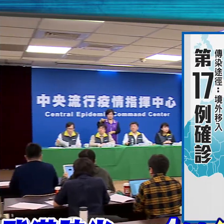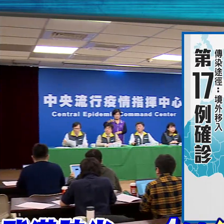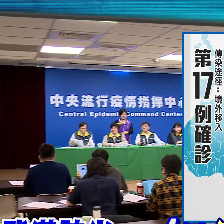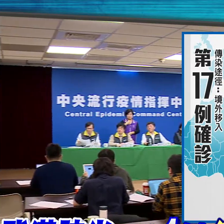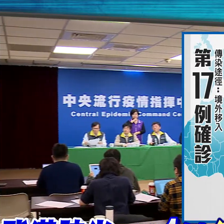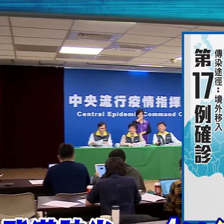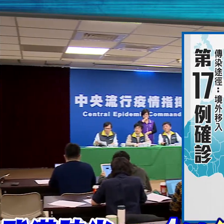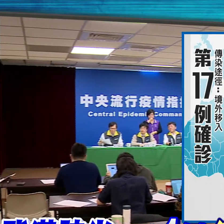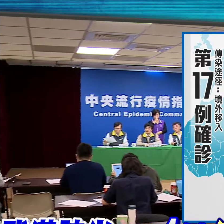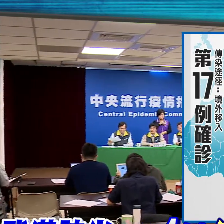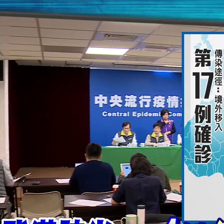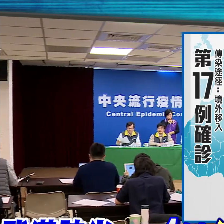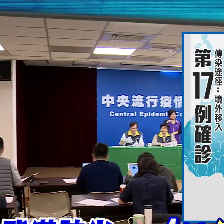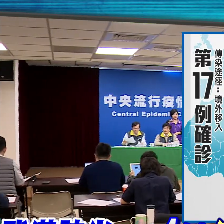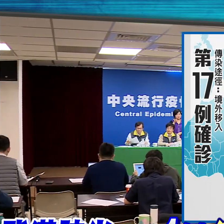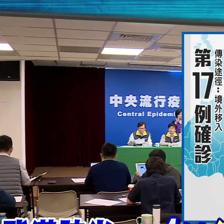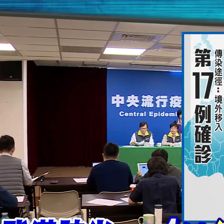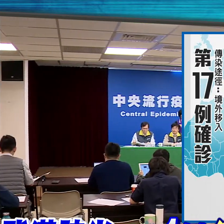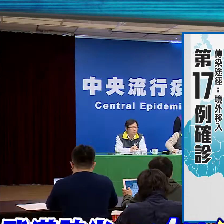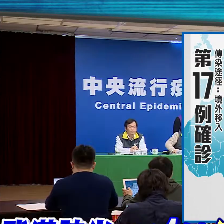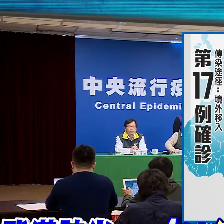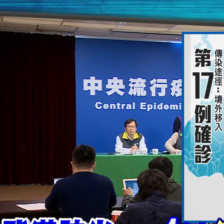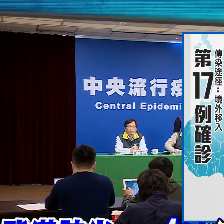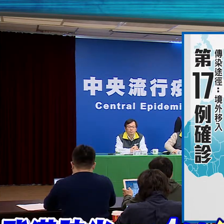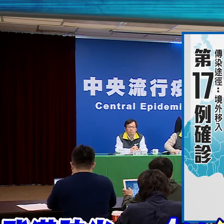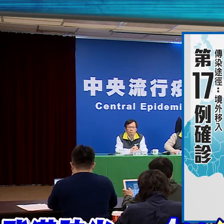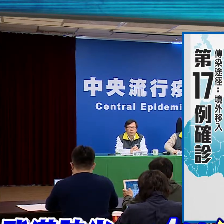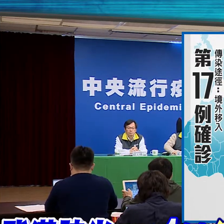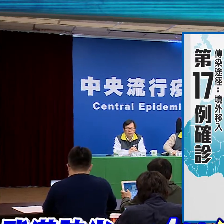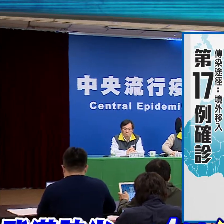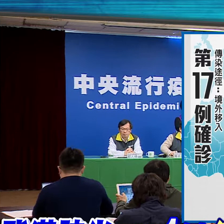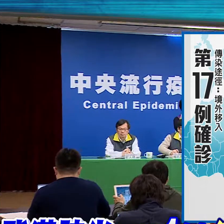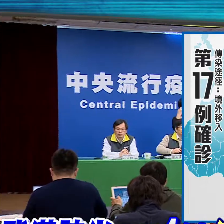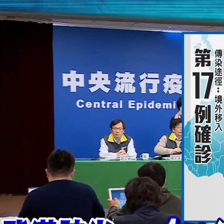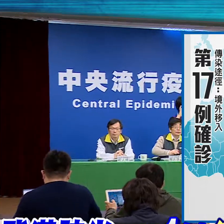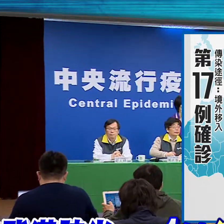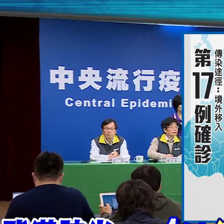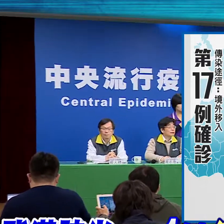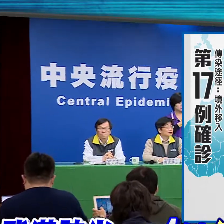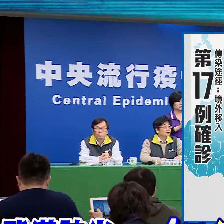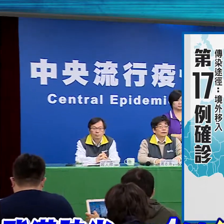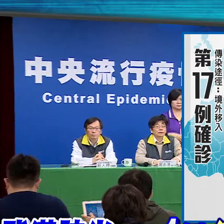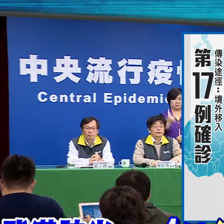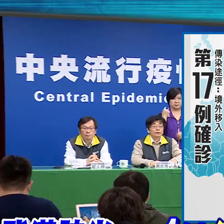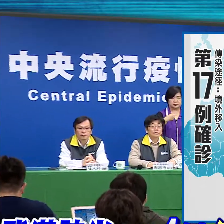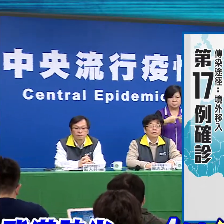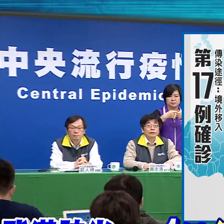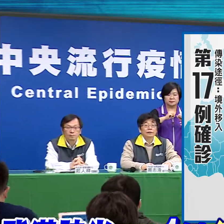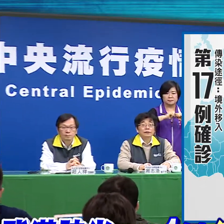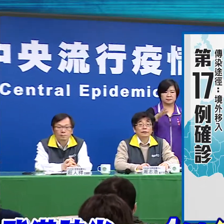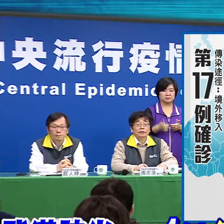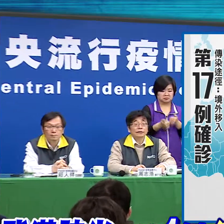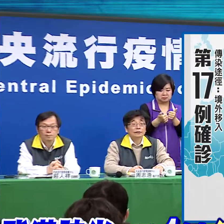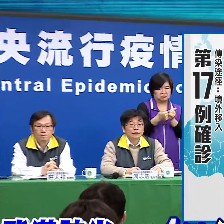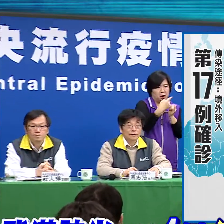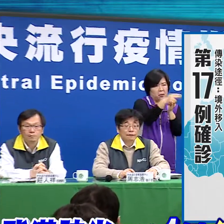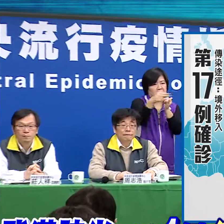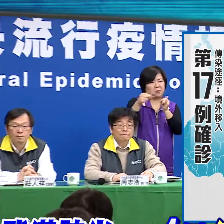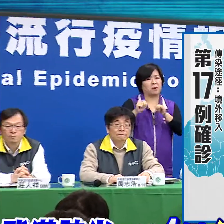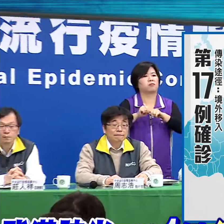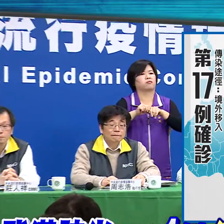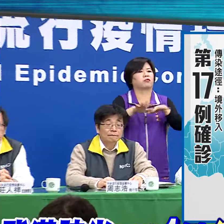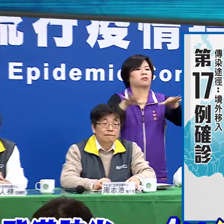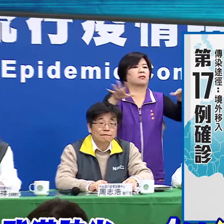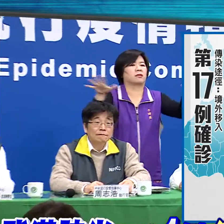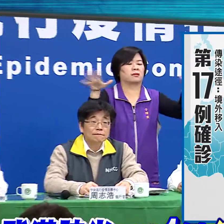亲一起去意大利旅游，而且在2月1号的时候经由香港转机回到台湾，但是他在1月27号的时候于意